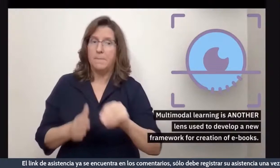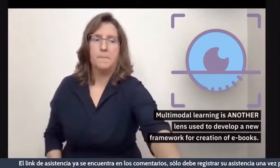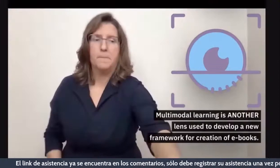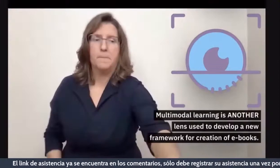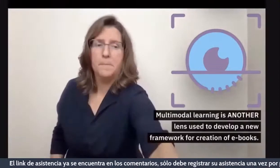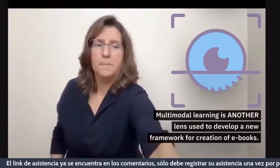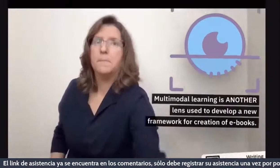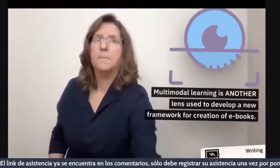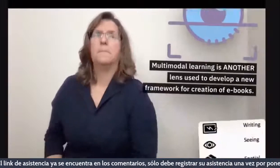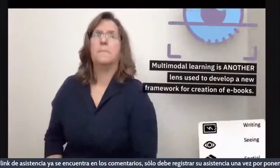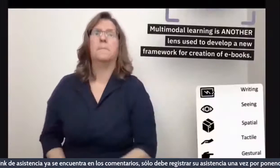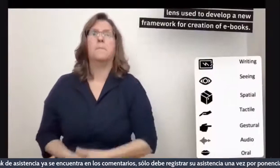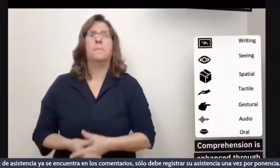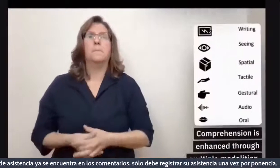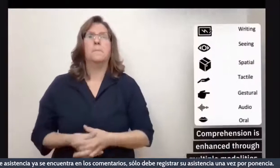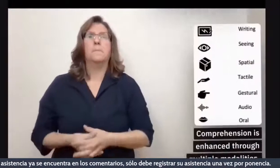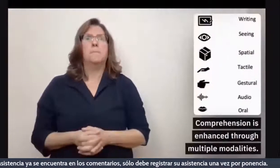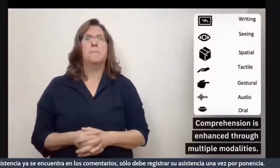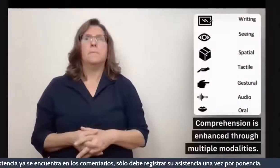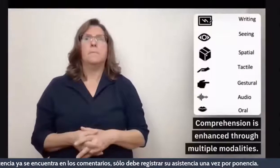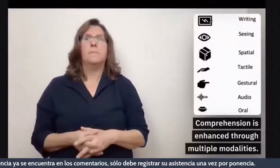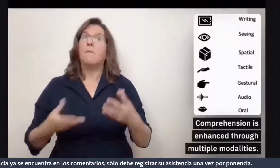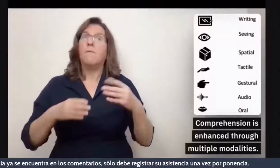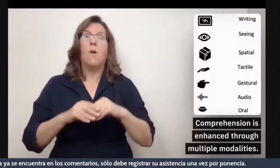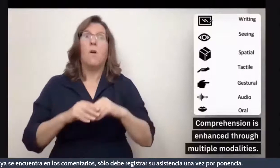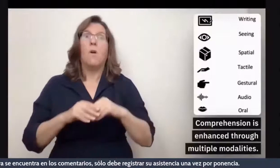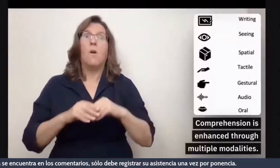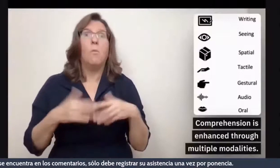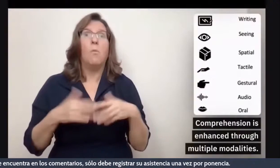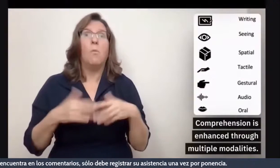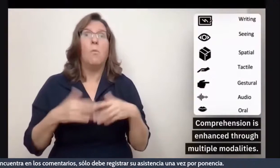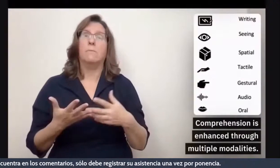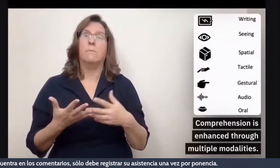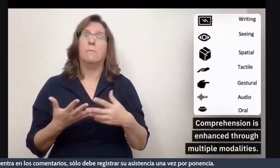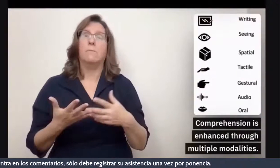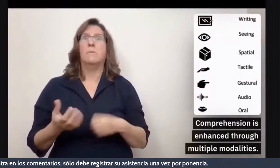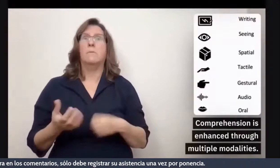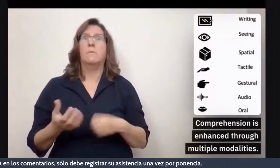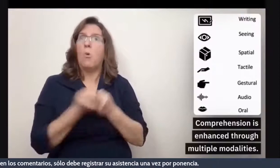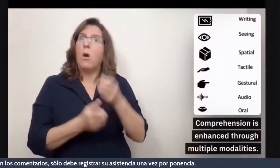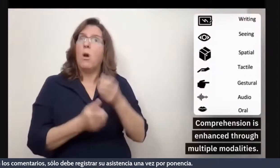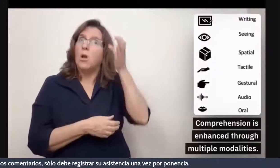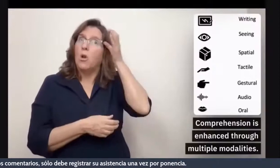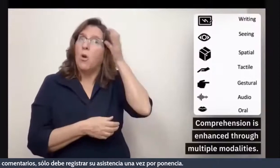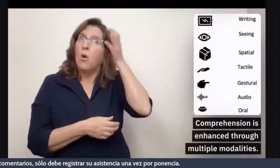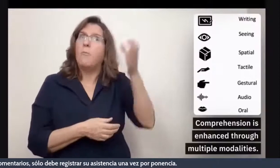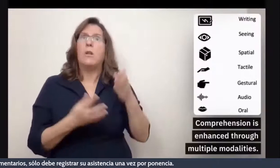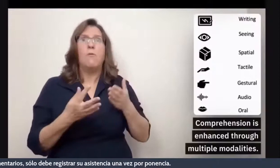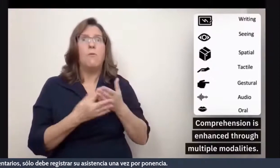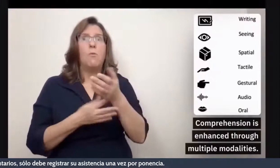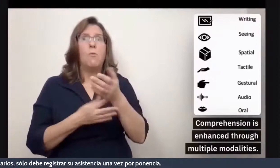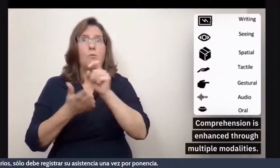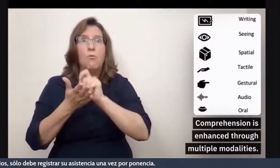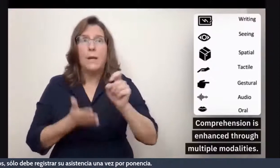Es la comprensión que lleva el apoyo para mejorar la escritura, la vista, lo